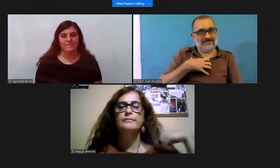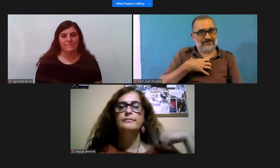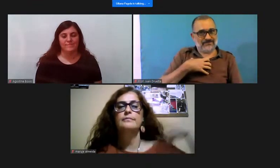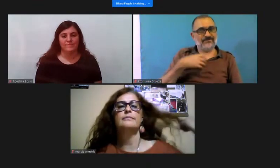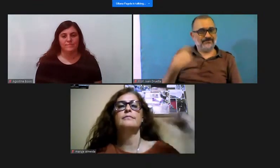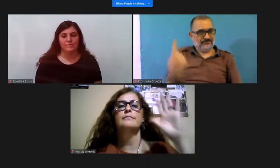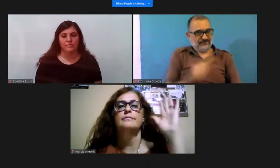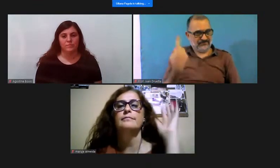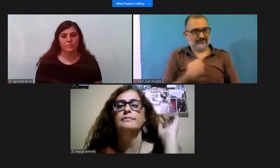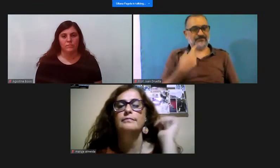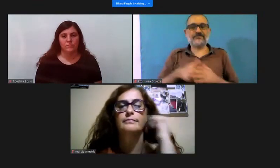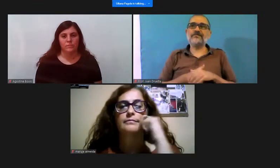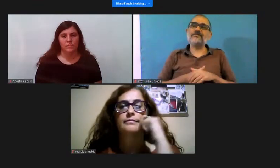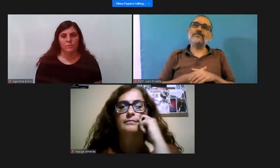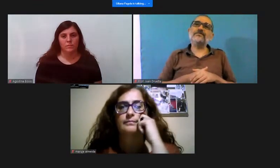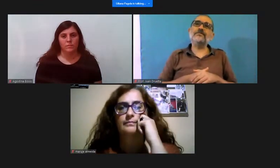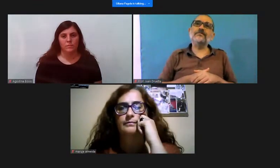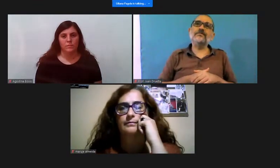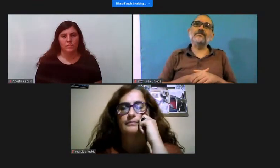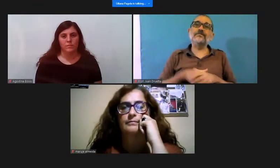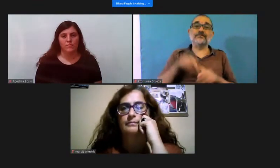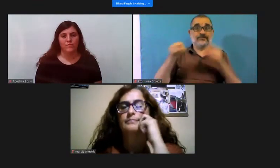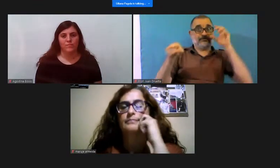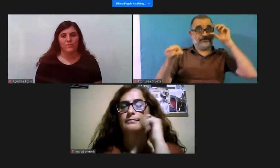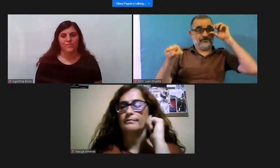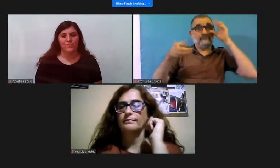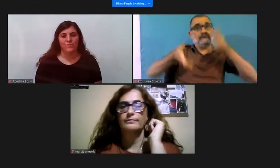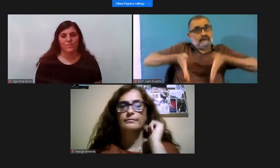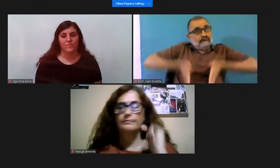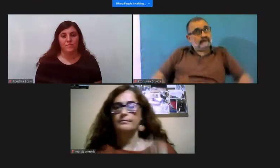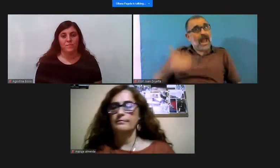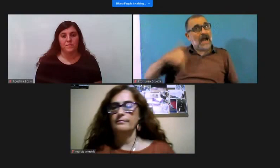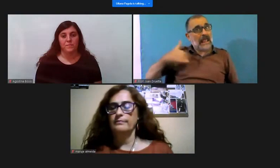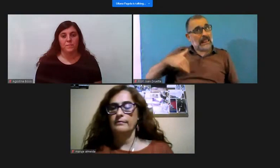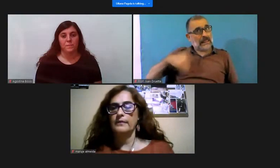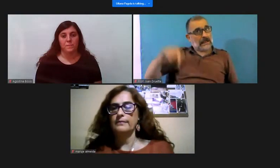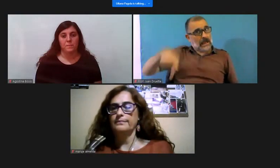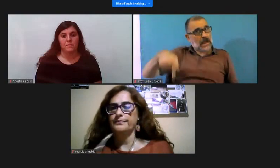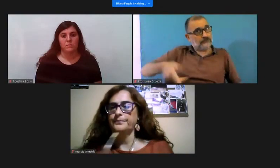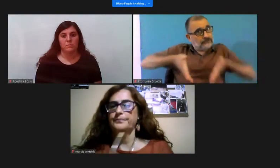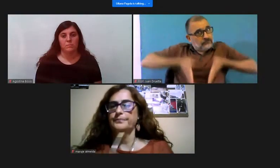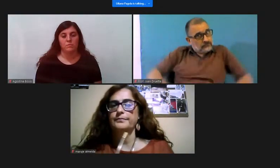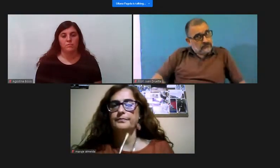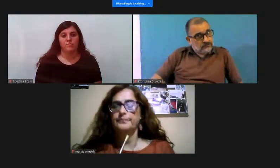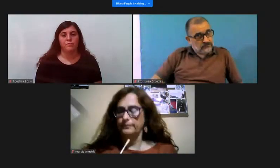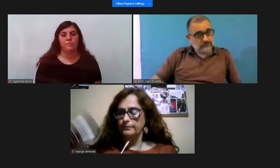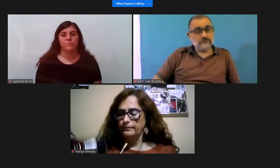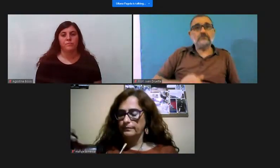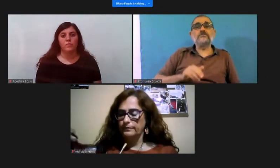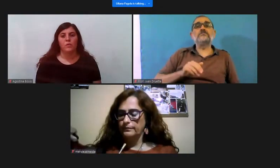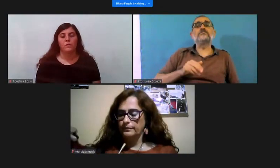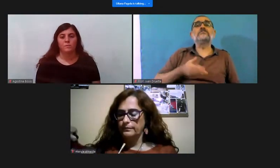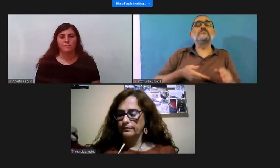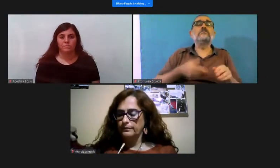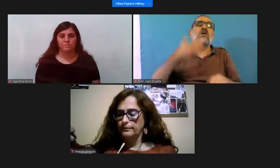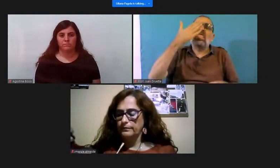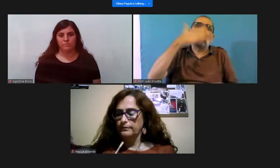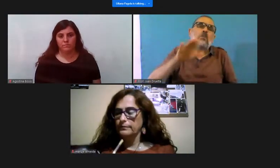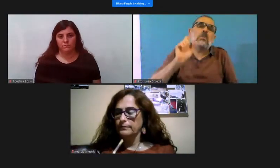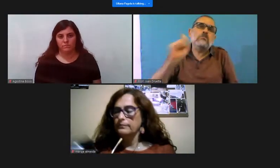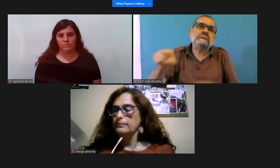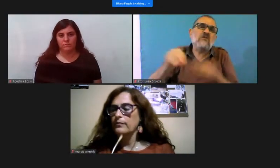Por ejemplo, un ejemplo, ¿no? Cuento de una alumna que tuvimos en la tecnicatura. Nació en la Argentina.